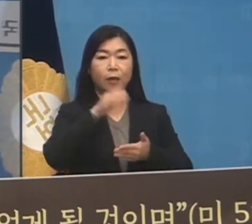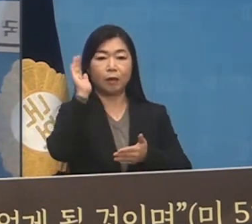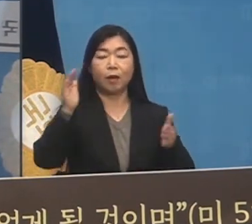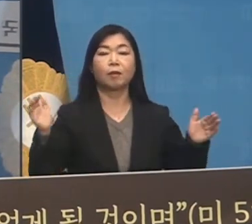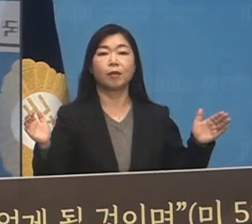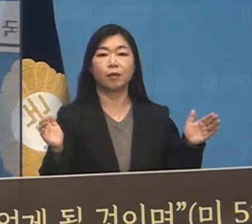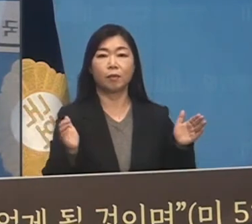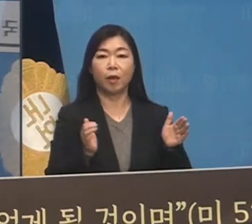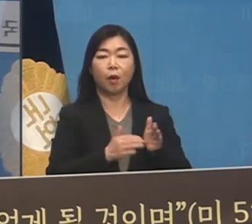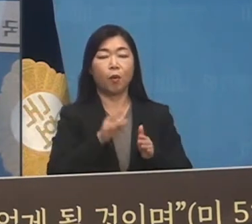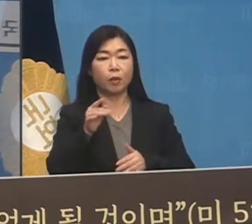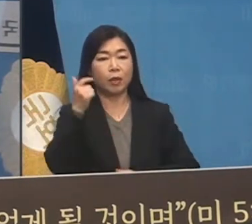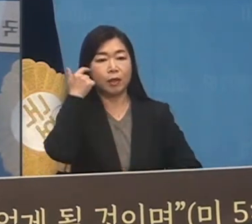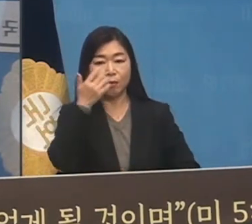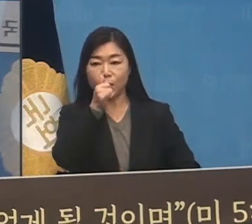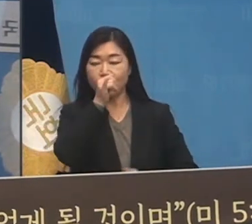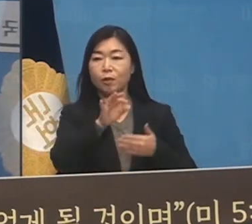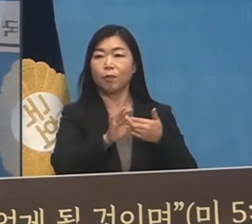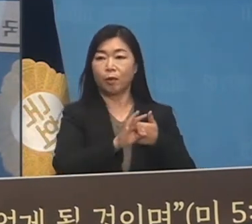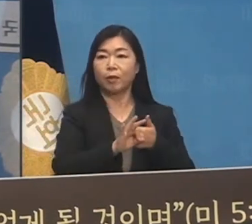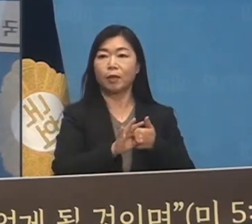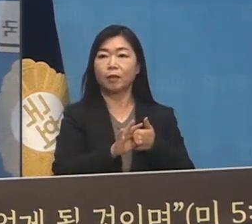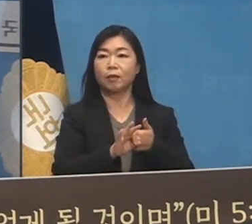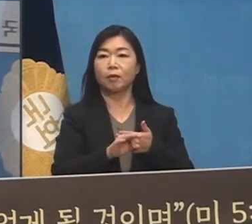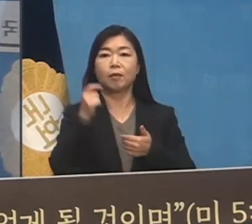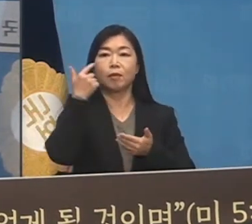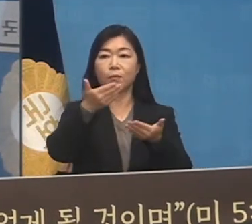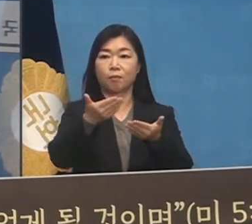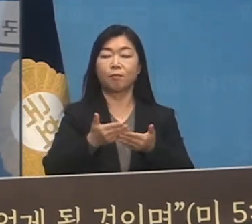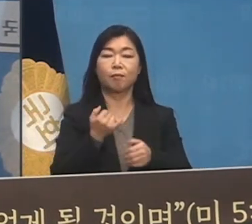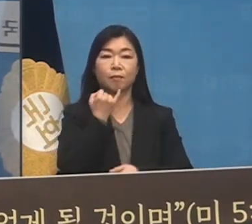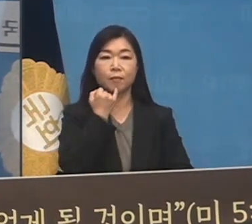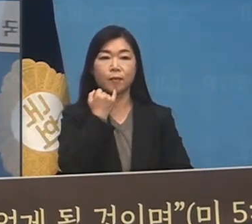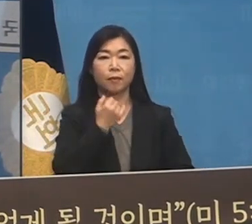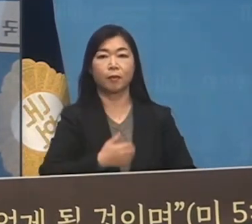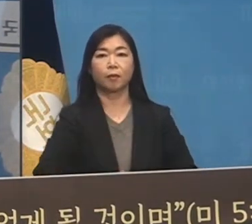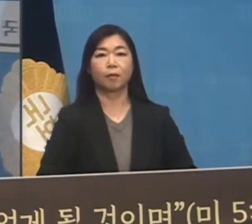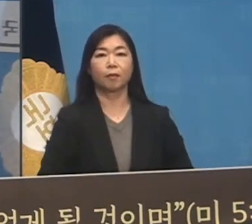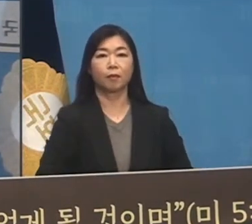저희 기자회견을 마치도록 하겠습니다. 혹시 여러분들 질문 있으시면 질문을 받도록 하겠습니다.